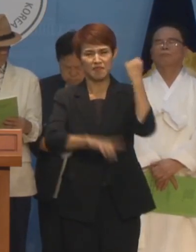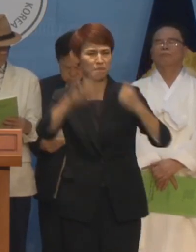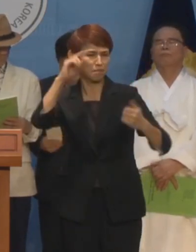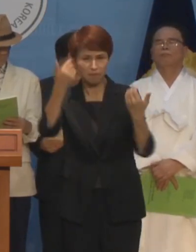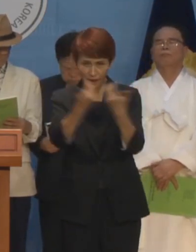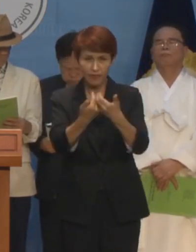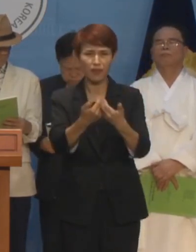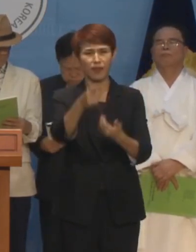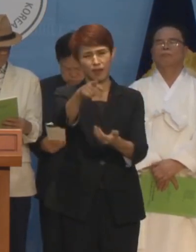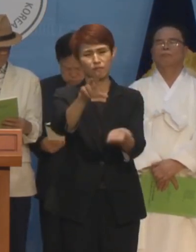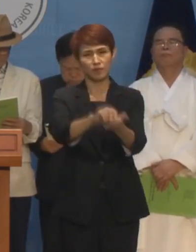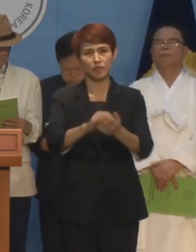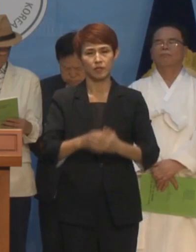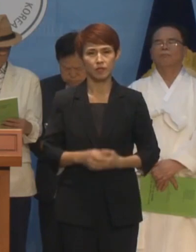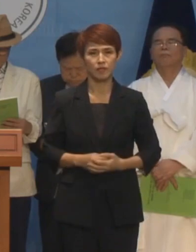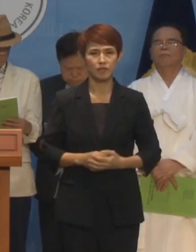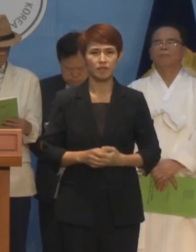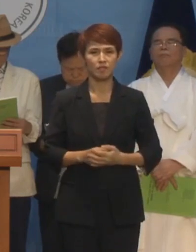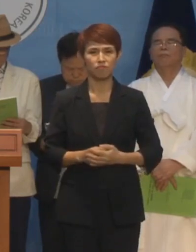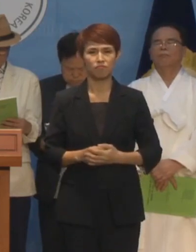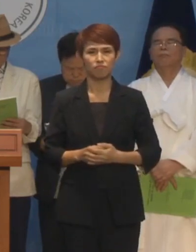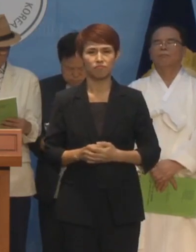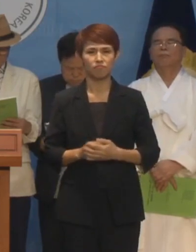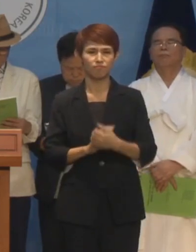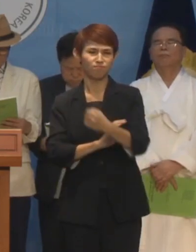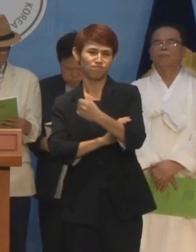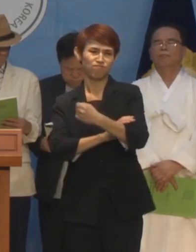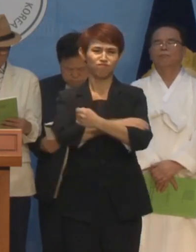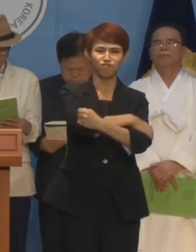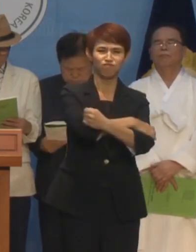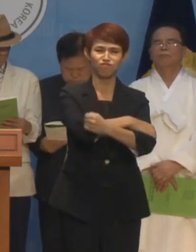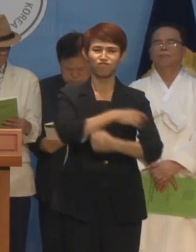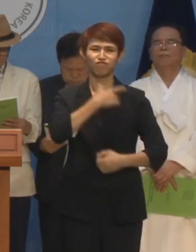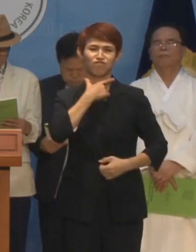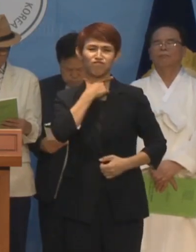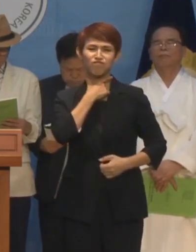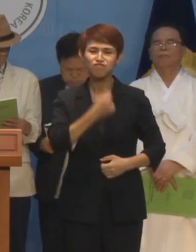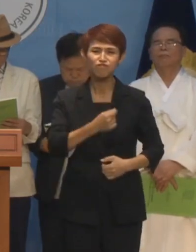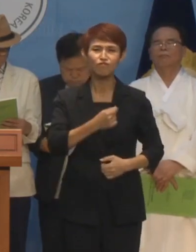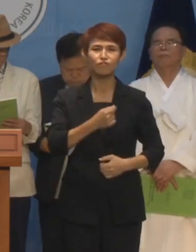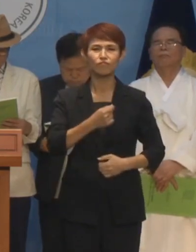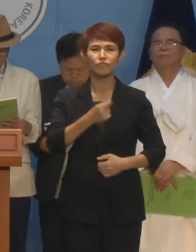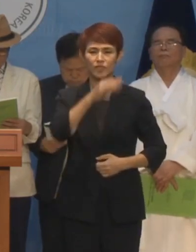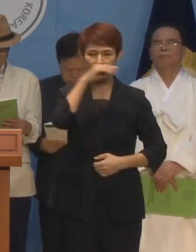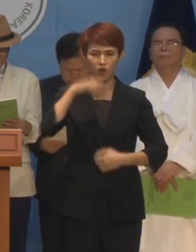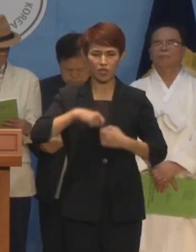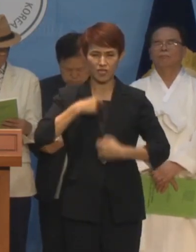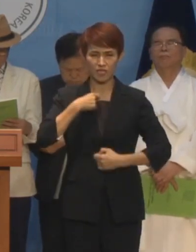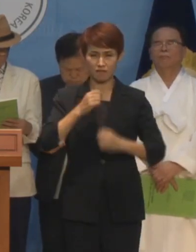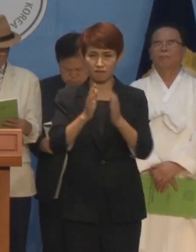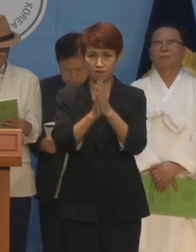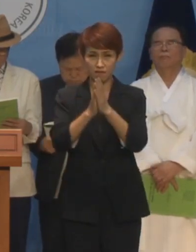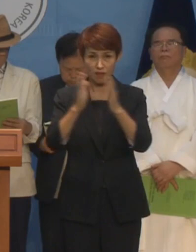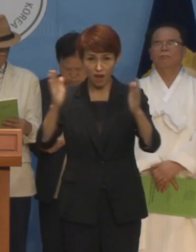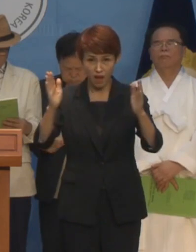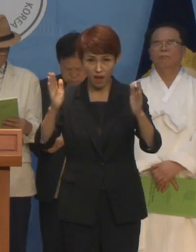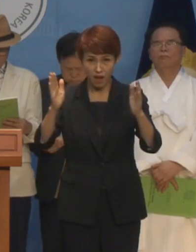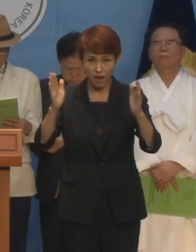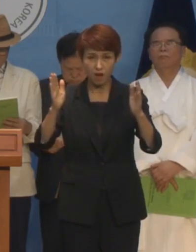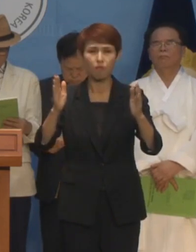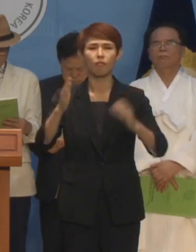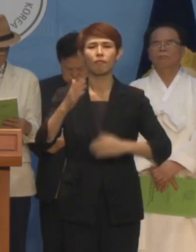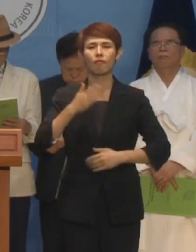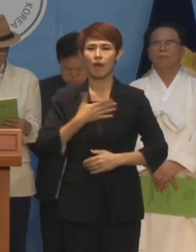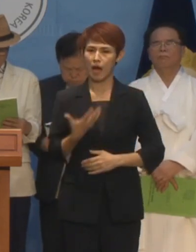반대한다. 특권을 누리고 기득권을 유지하며 정의가 실현되면 자신들이 가진